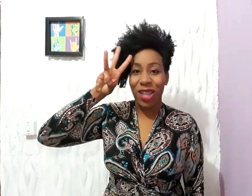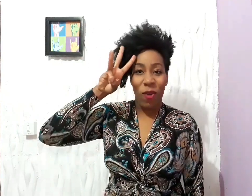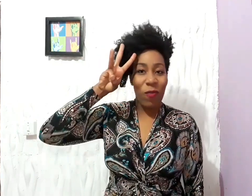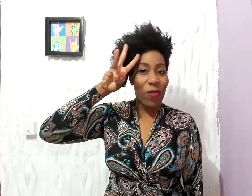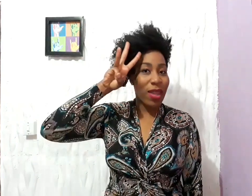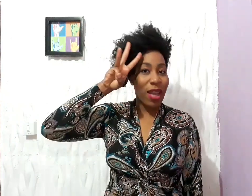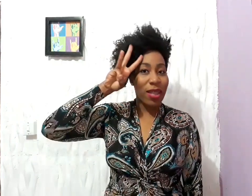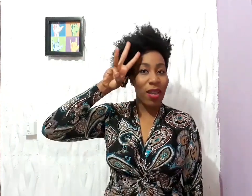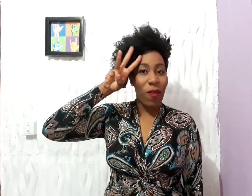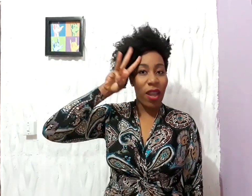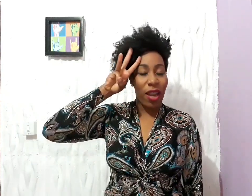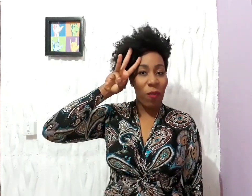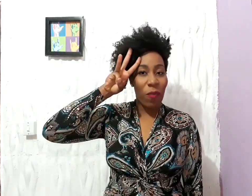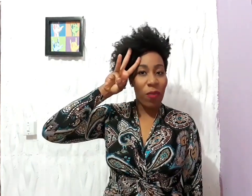Terça. Terça-feira.